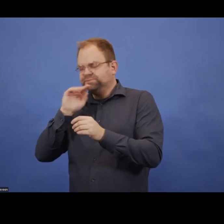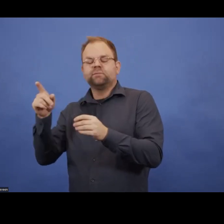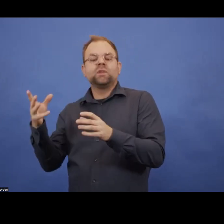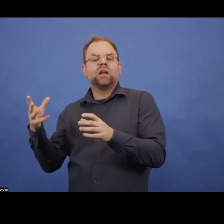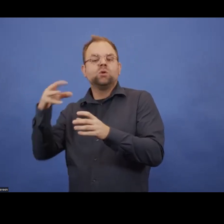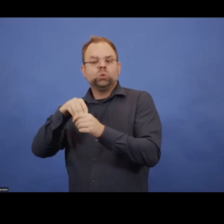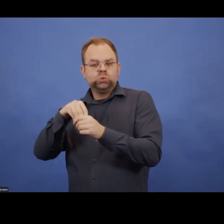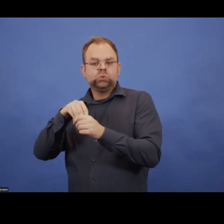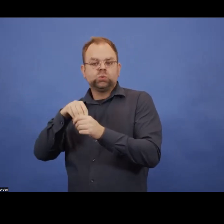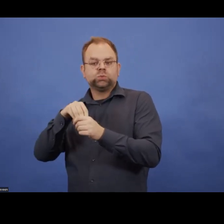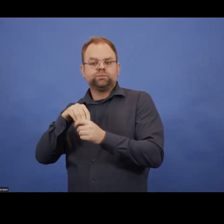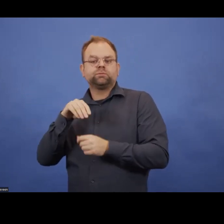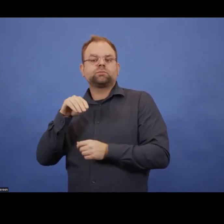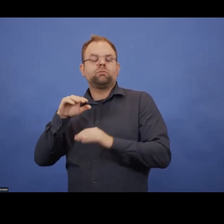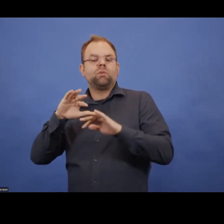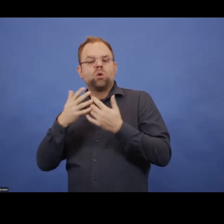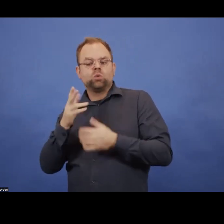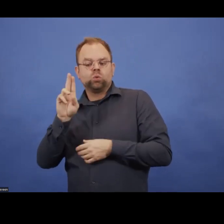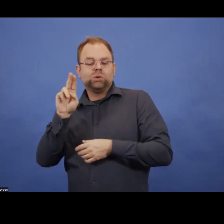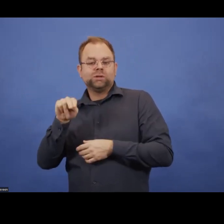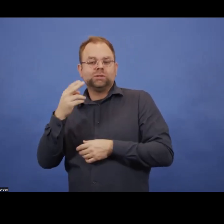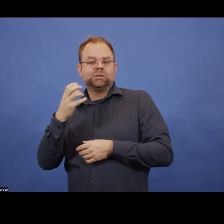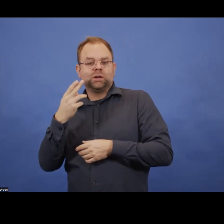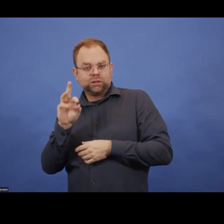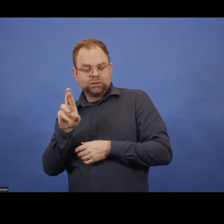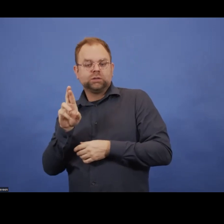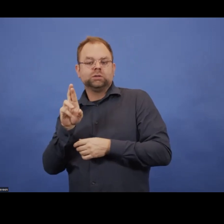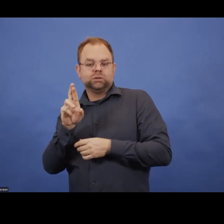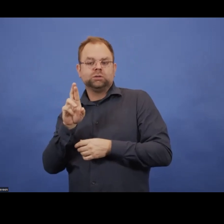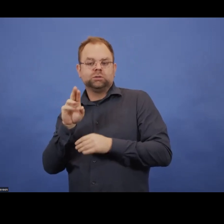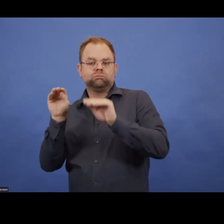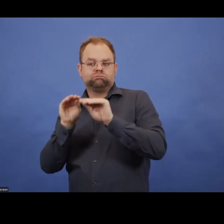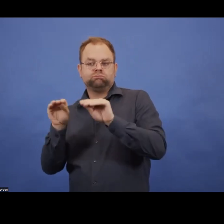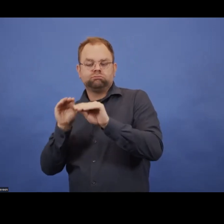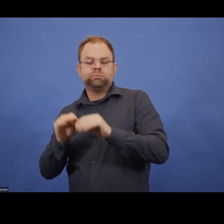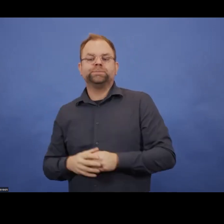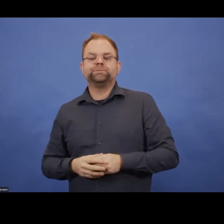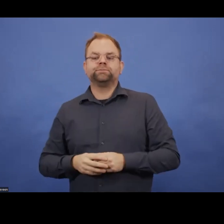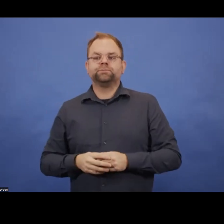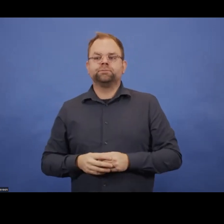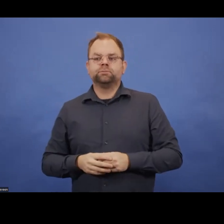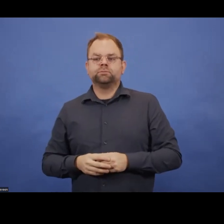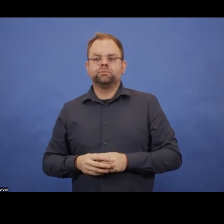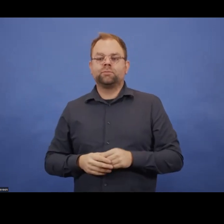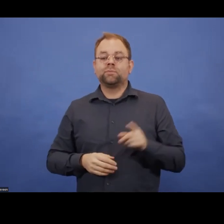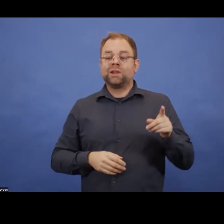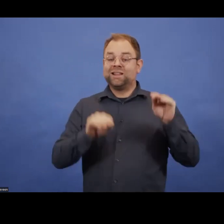El entrenamiento incluye diferentes materiales,